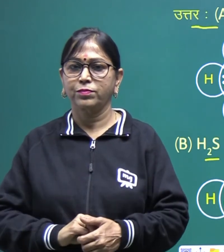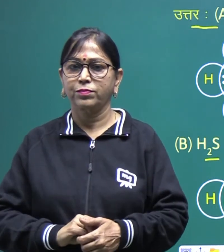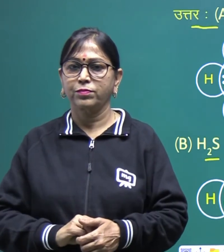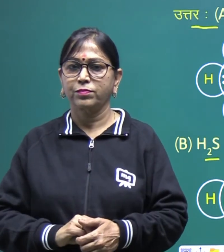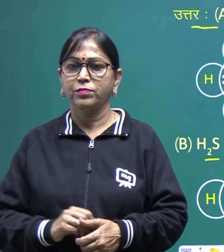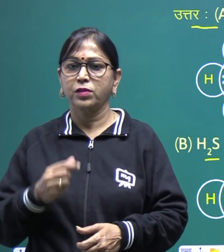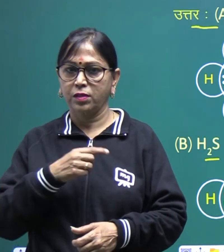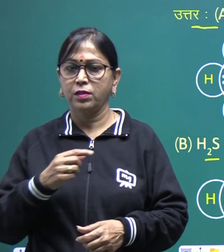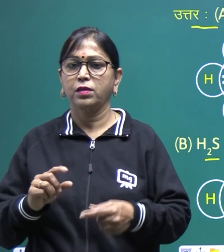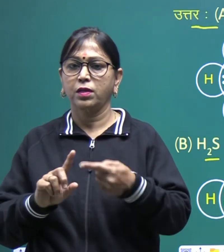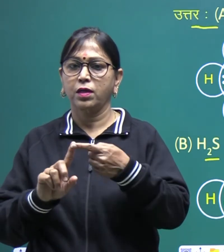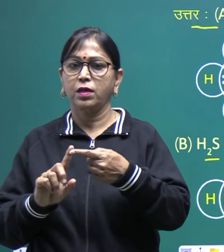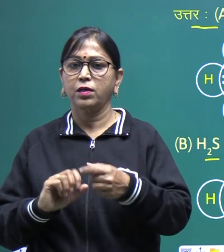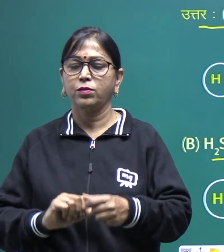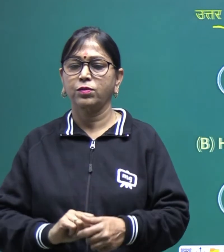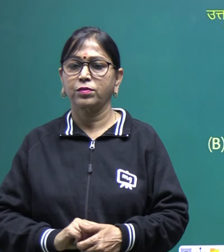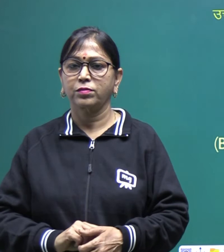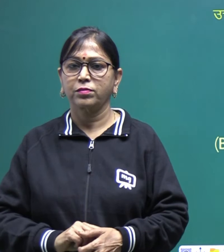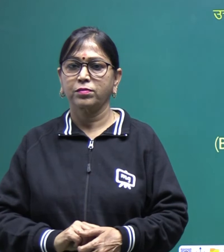इनके इलेक्ट्रॉन